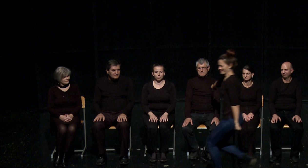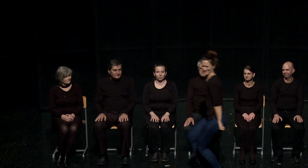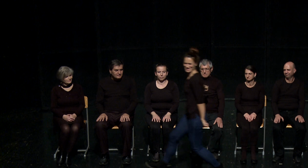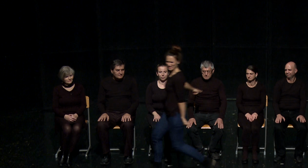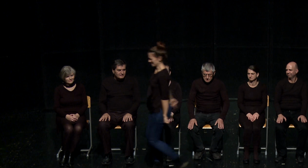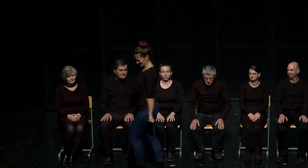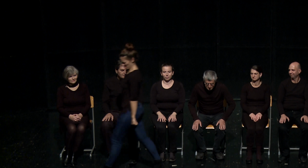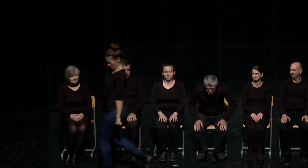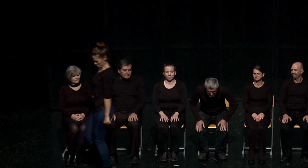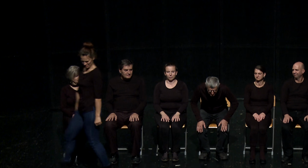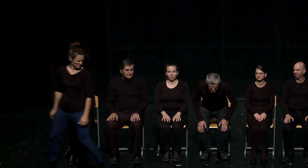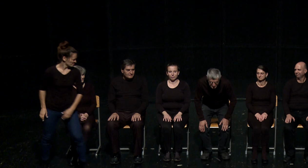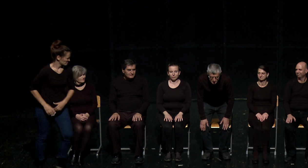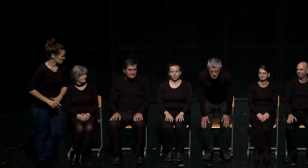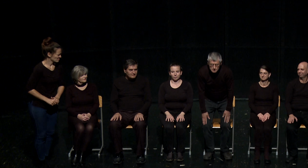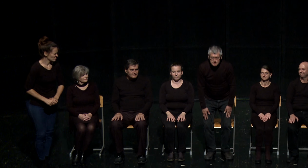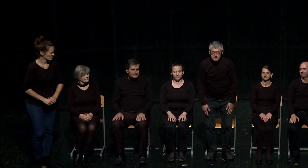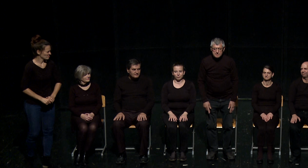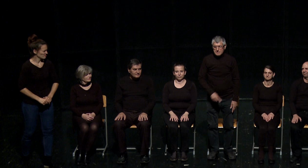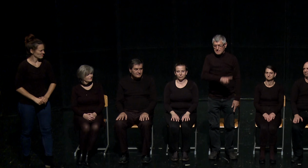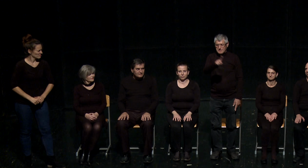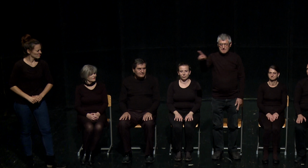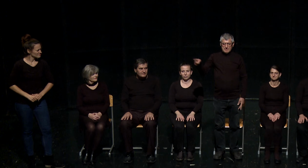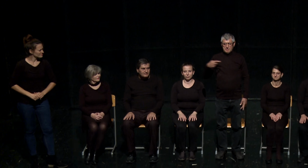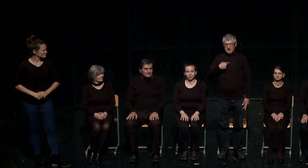Najmanj maram ponedeljek.